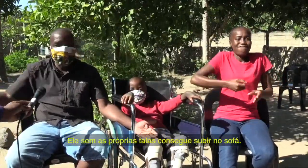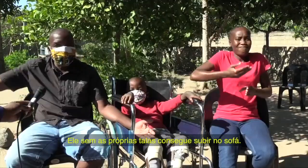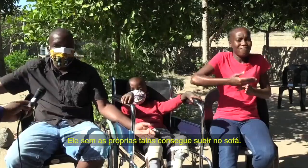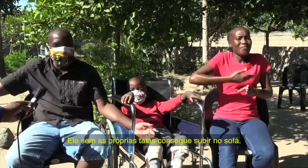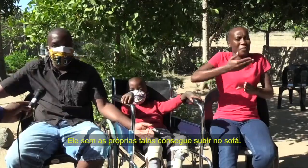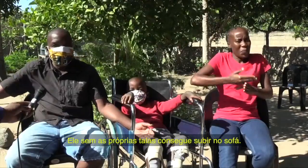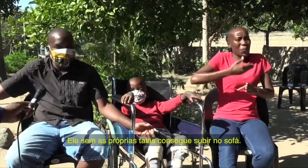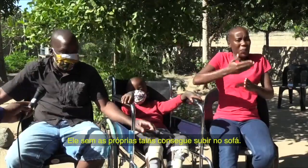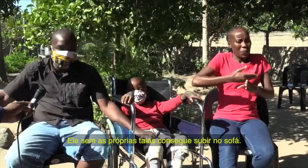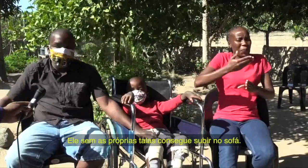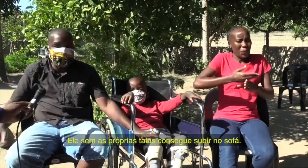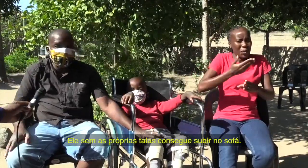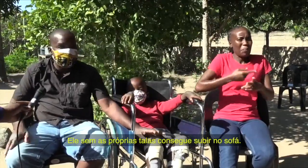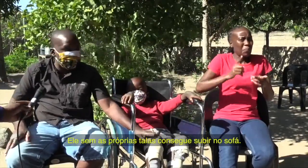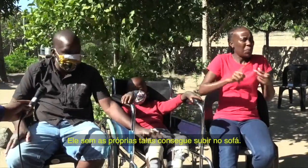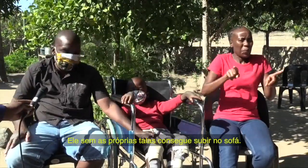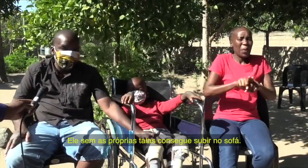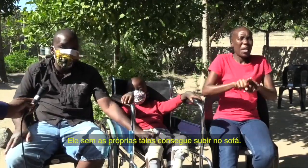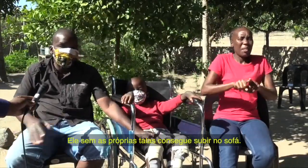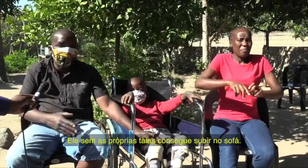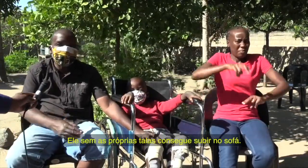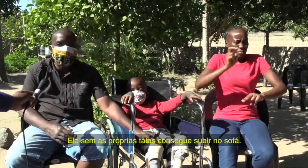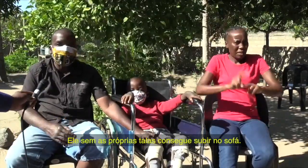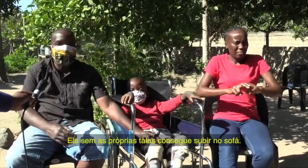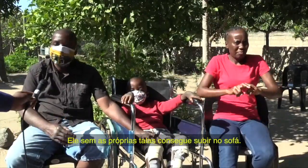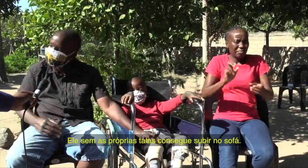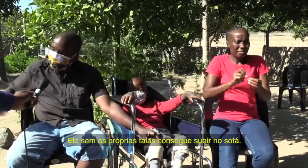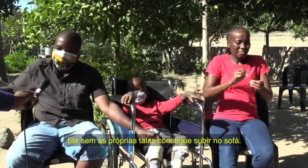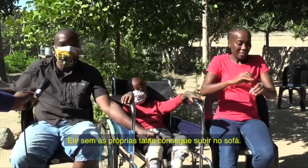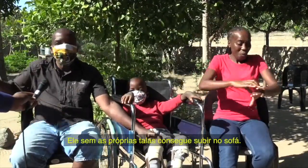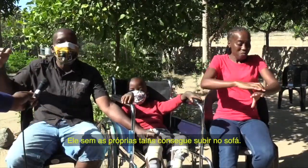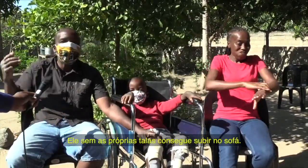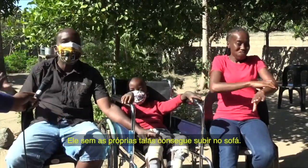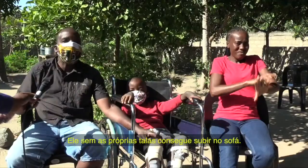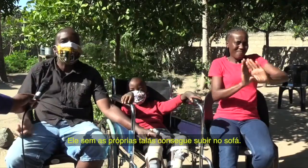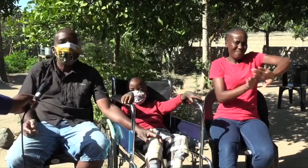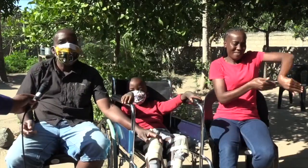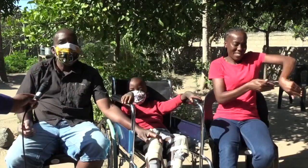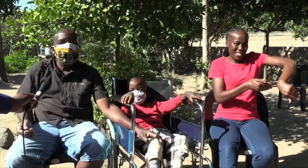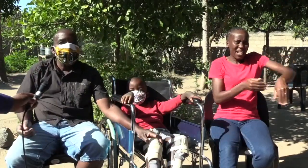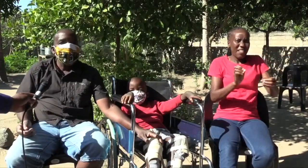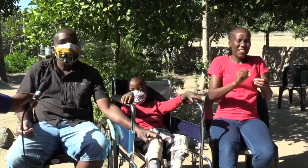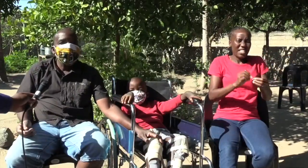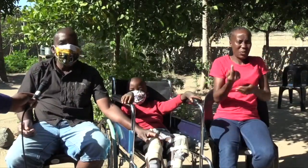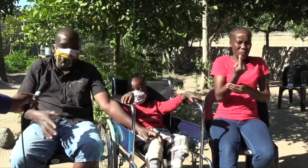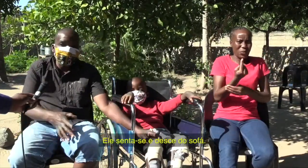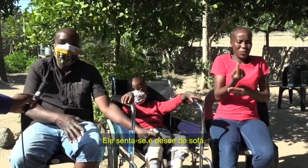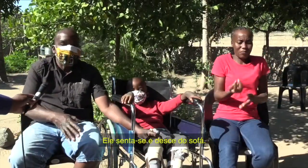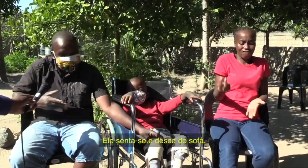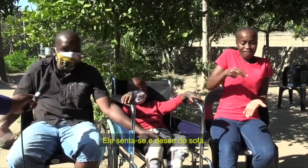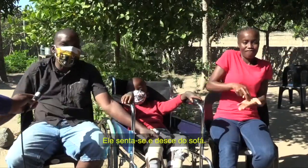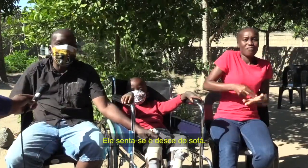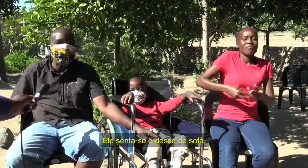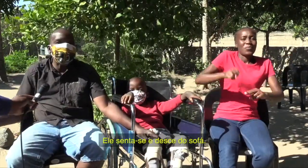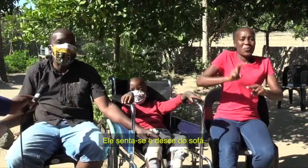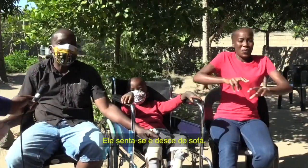mesmo dentro da cadeira ele sem sem próprias talas ele consegue subir no sofá senta